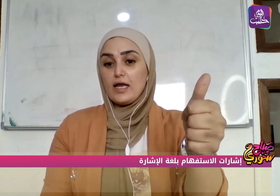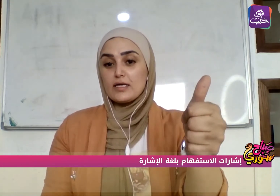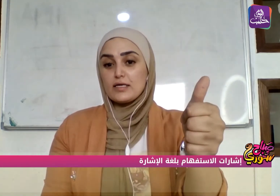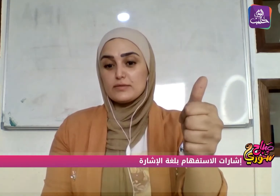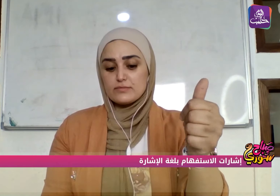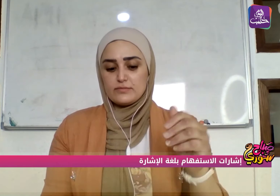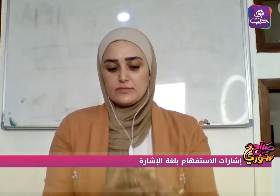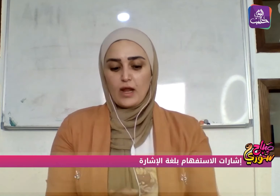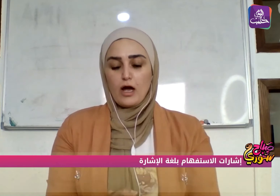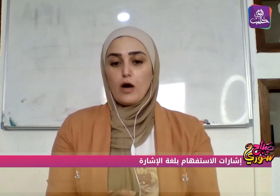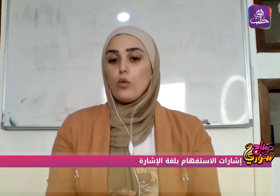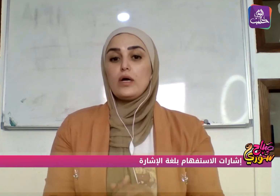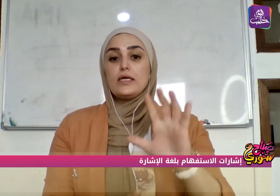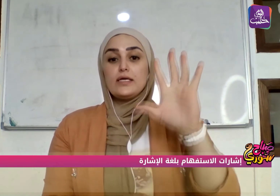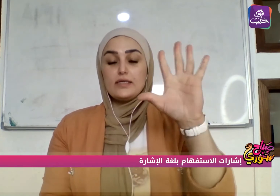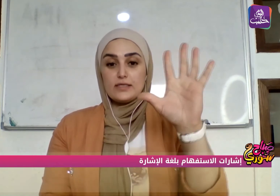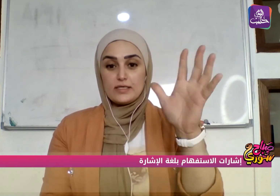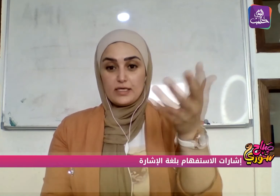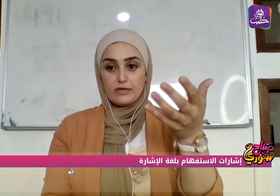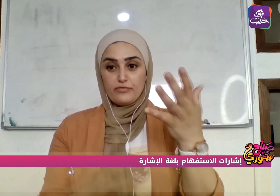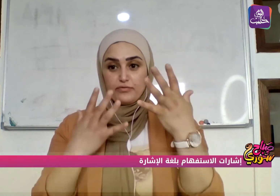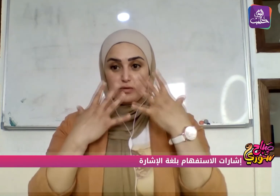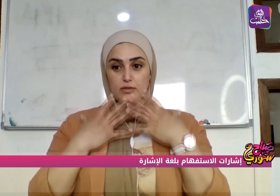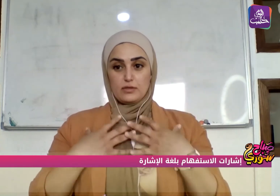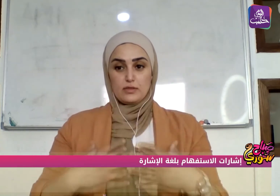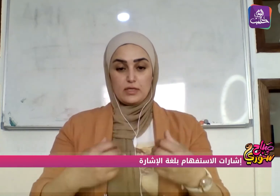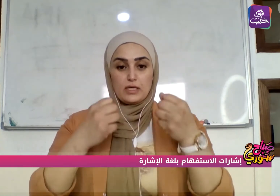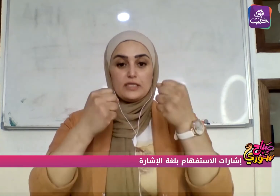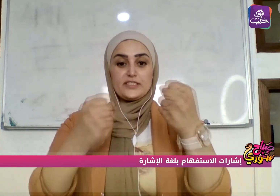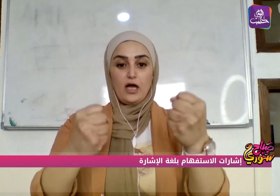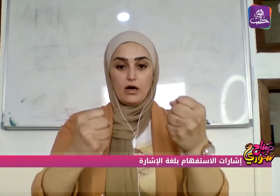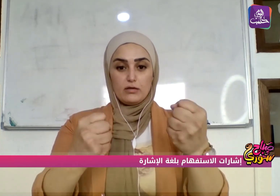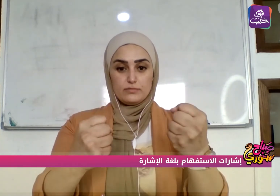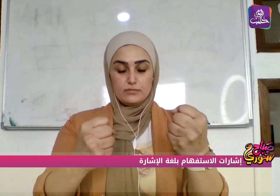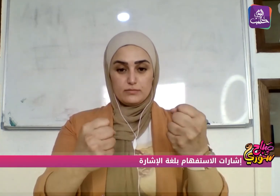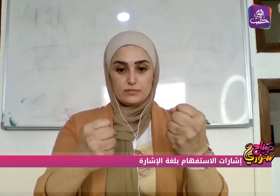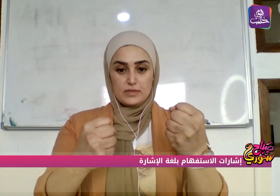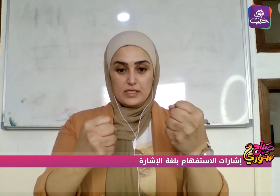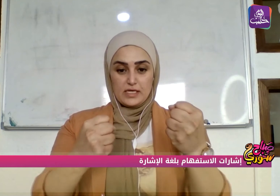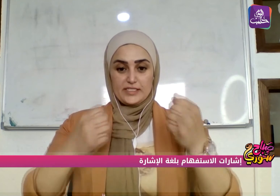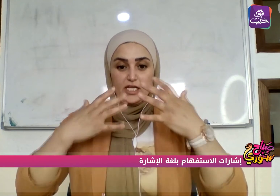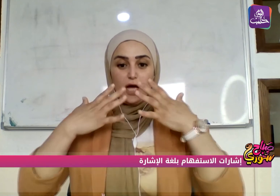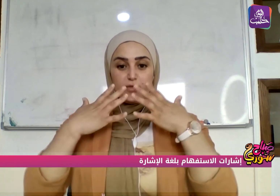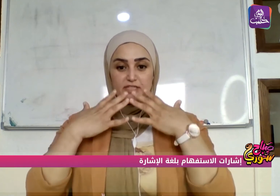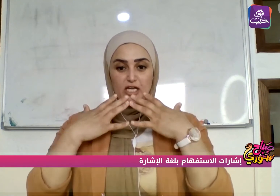حالك او كيف الصحة، الصحة بنمسح على